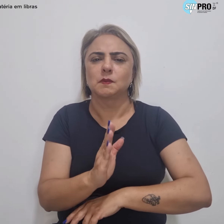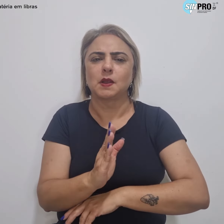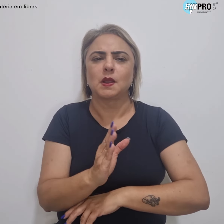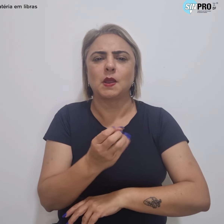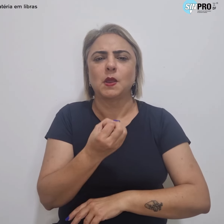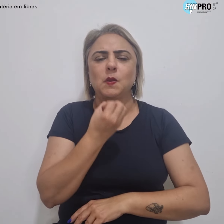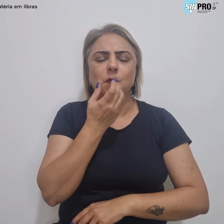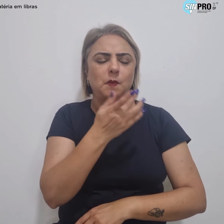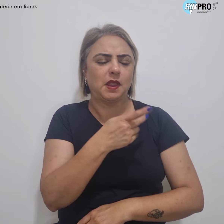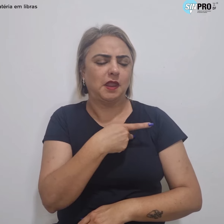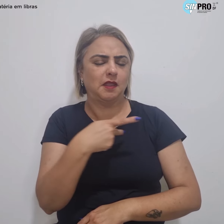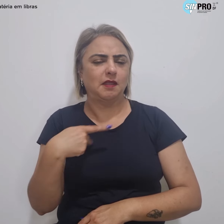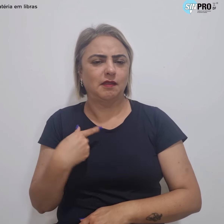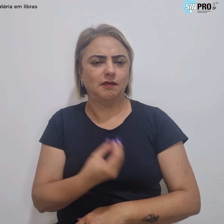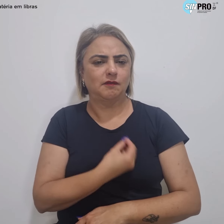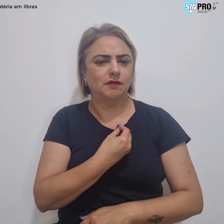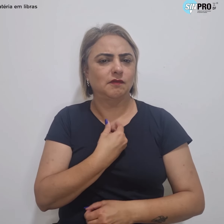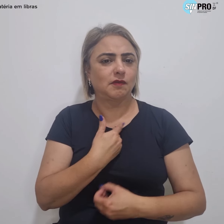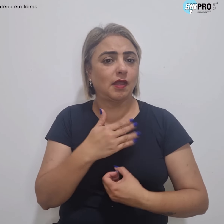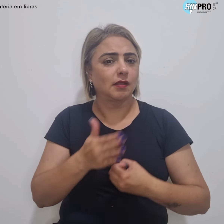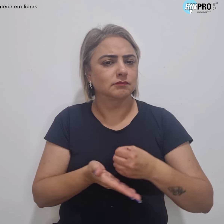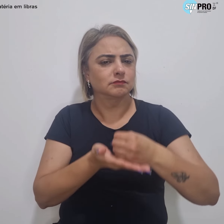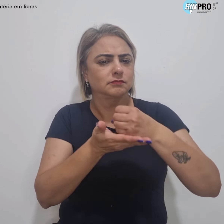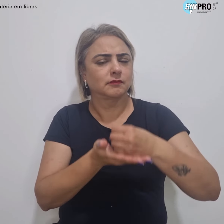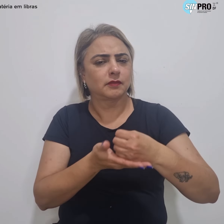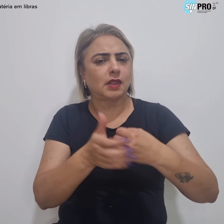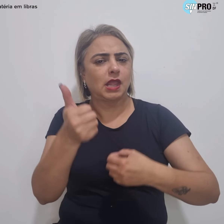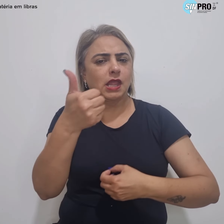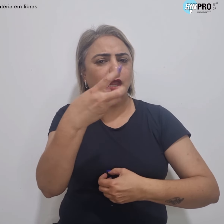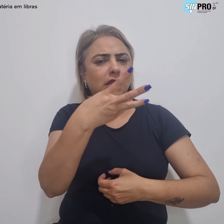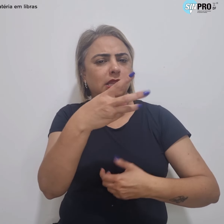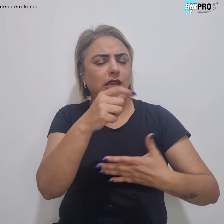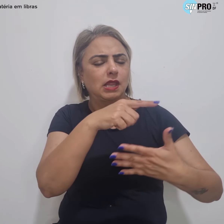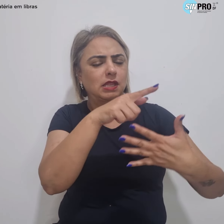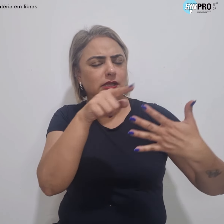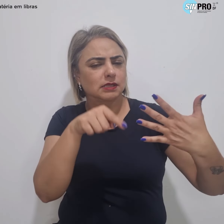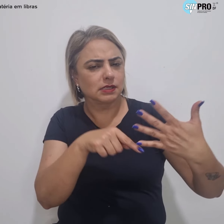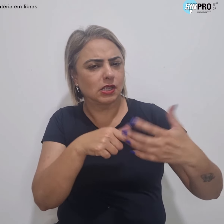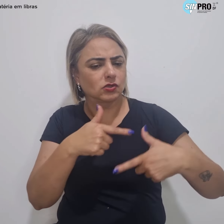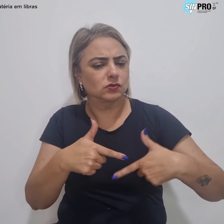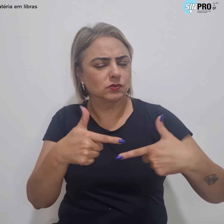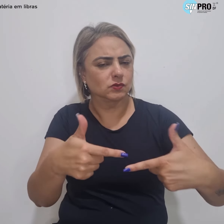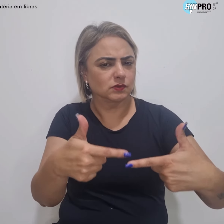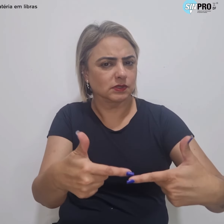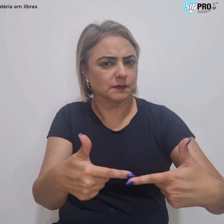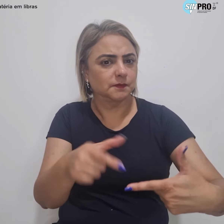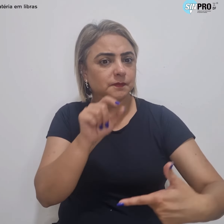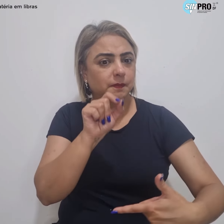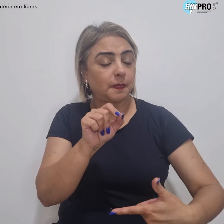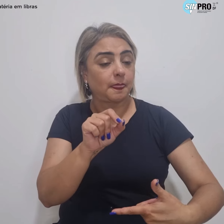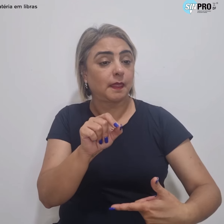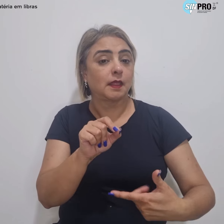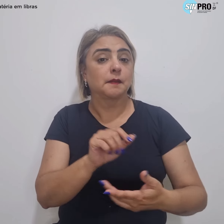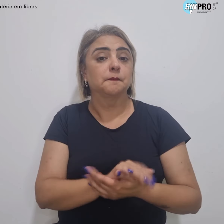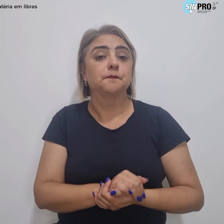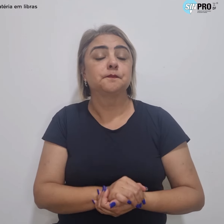viver, sustentado em 13 eixos de luta. Entre eles estão educação